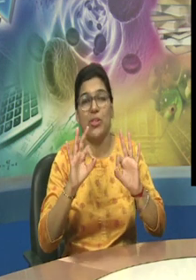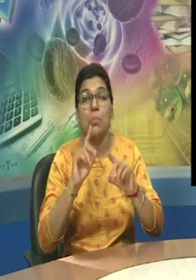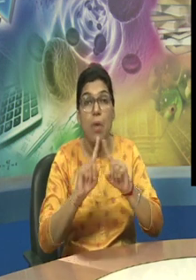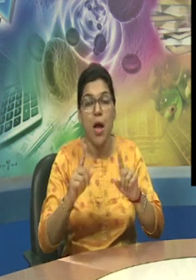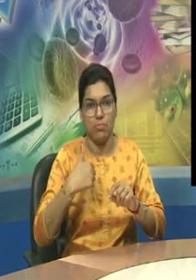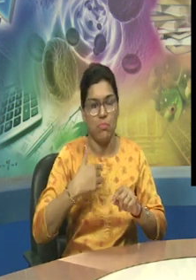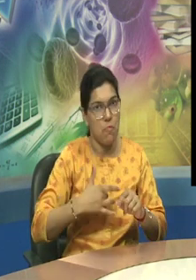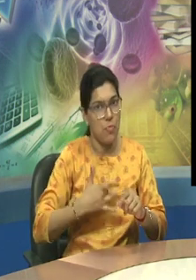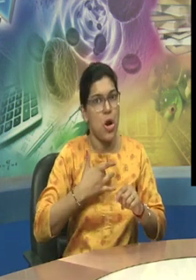सौंदर्य